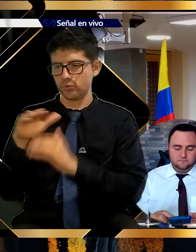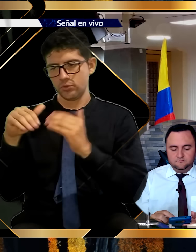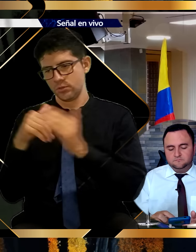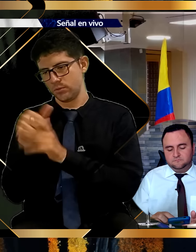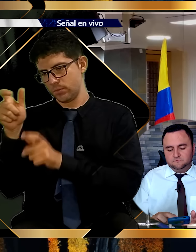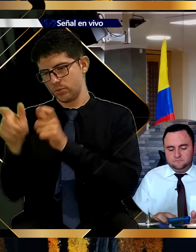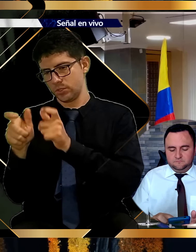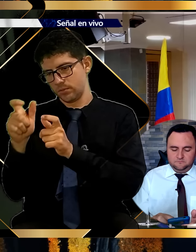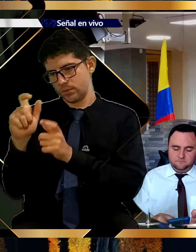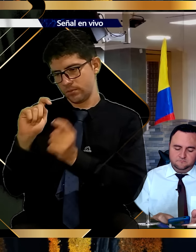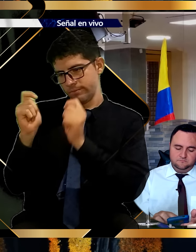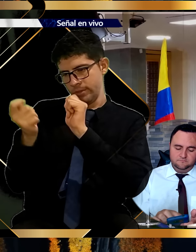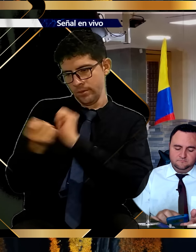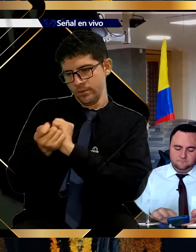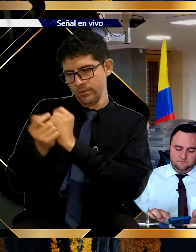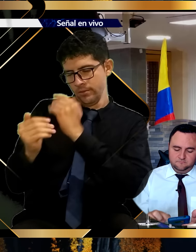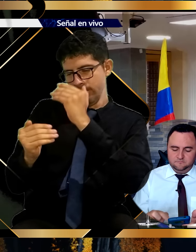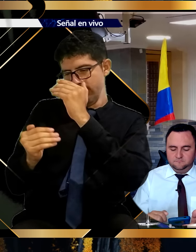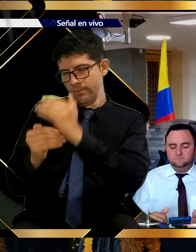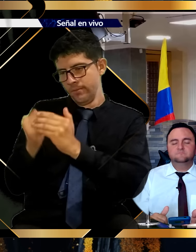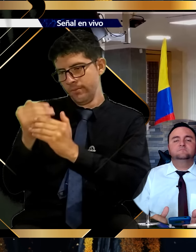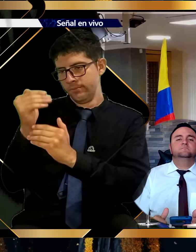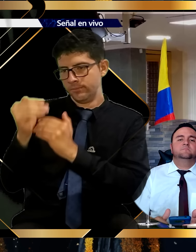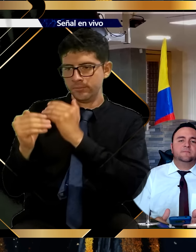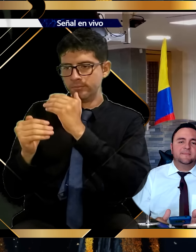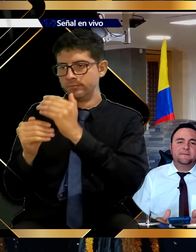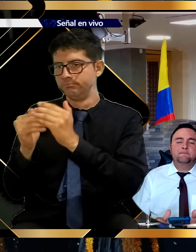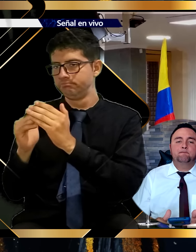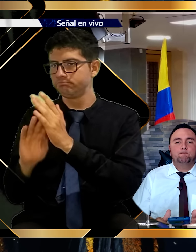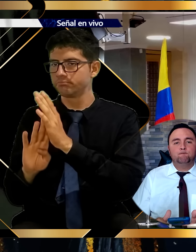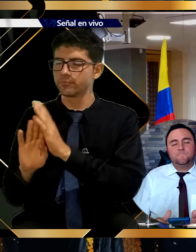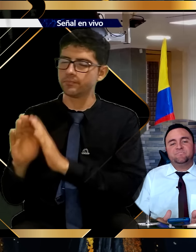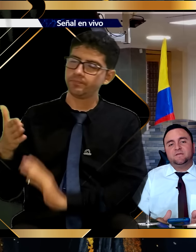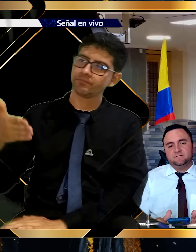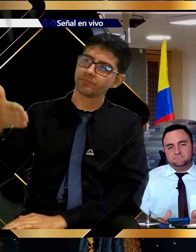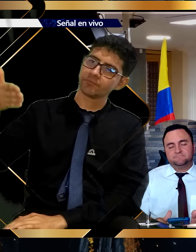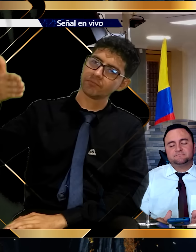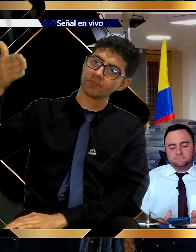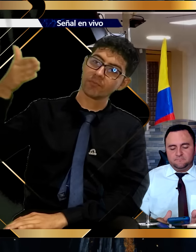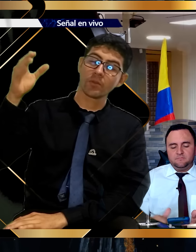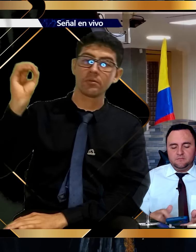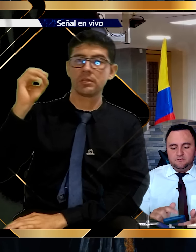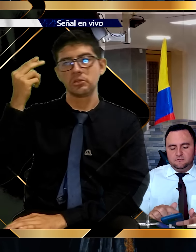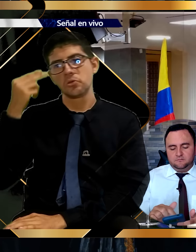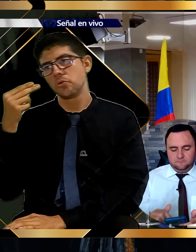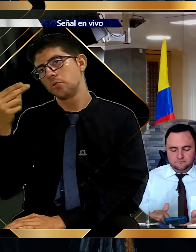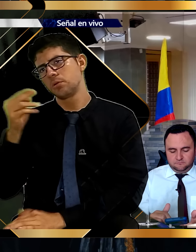la sociedad. Los intereses que tiene en diferentes momentos de la historia, ¿cierto?